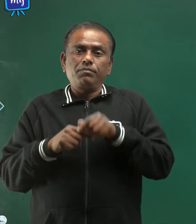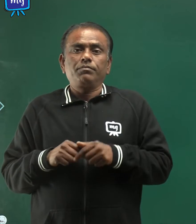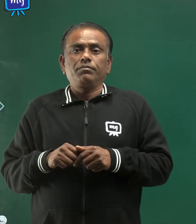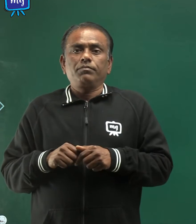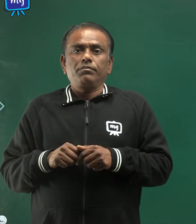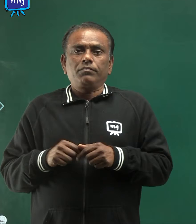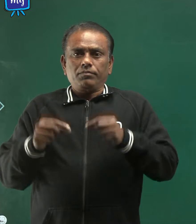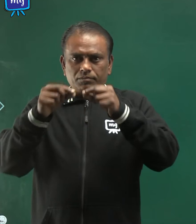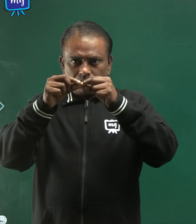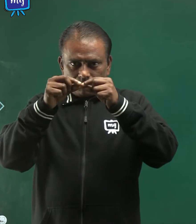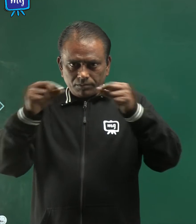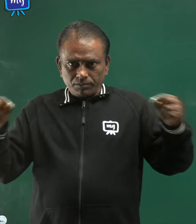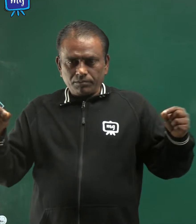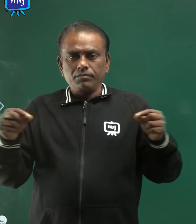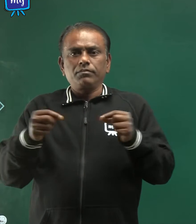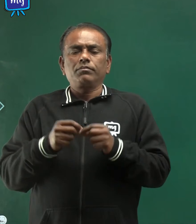रेखा खींचना